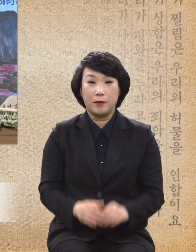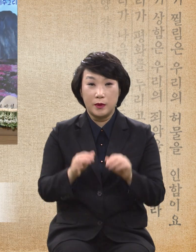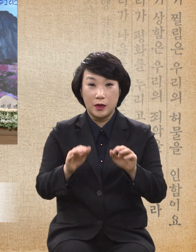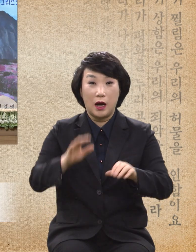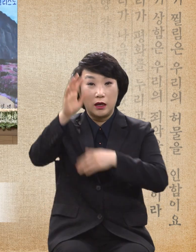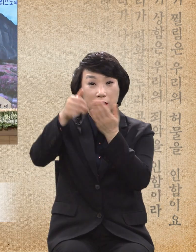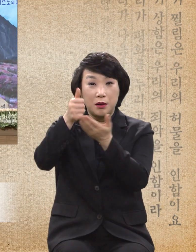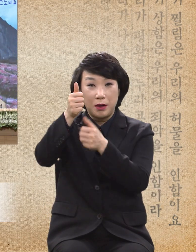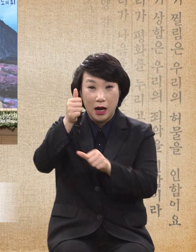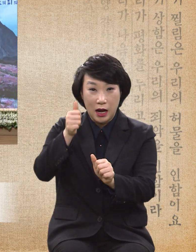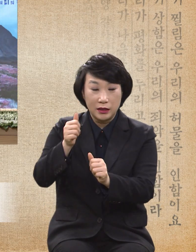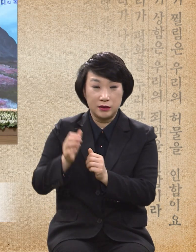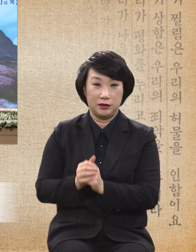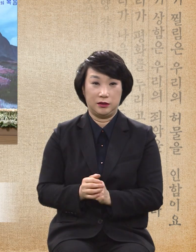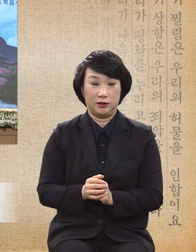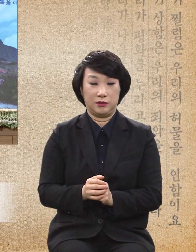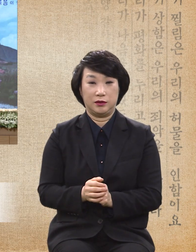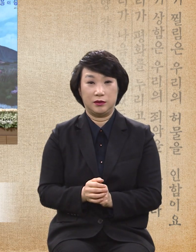하나님의 아들들과